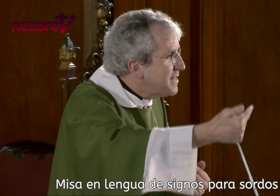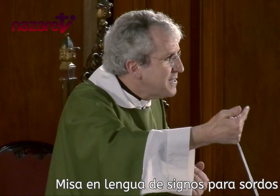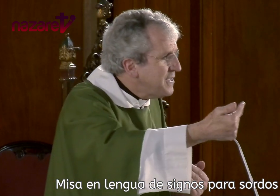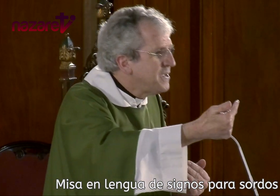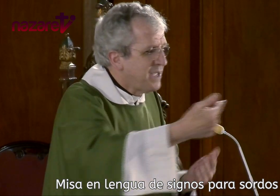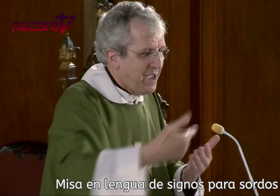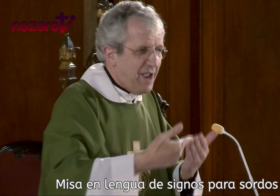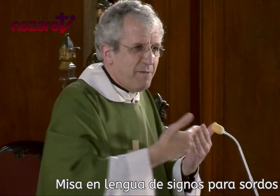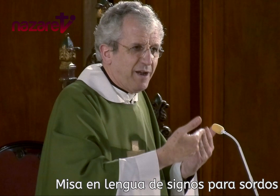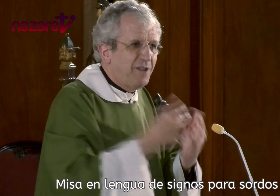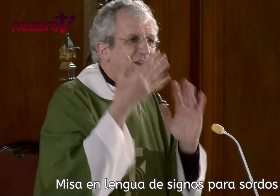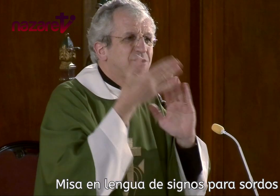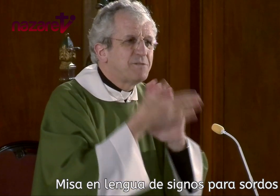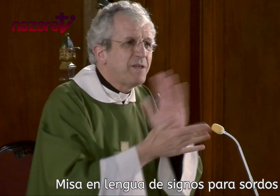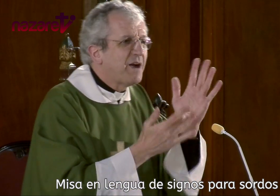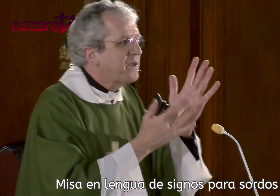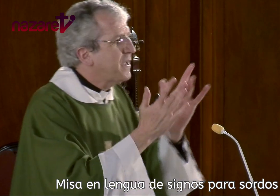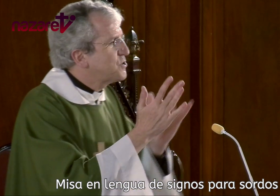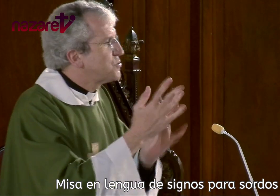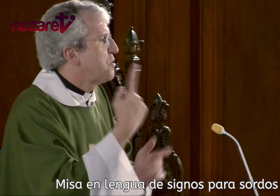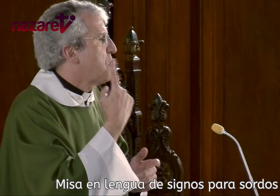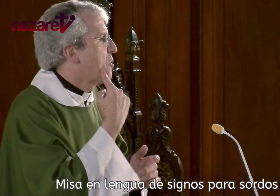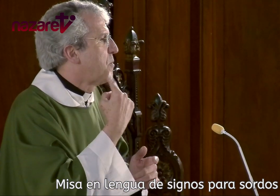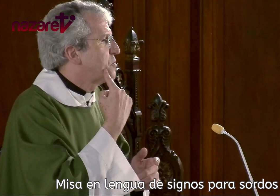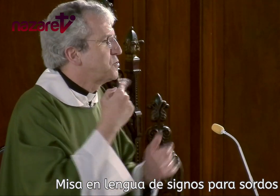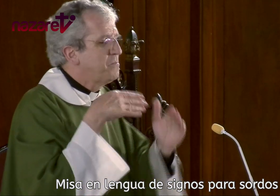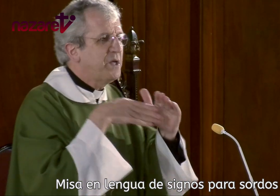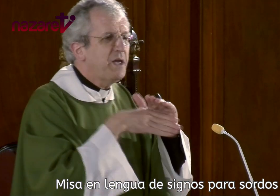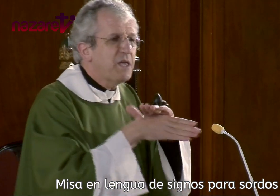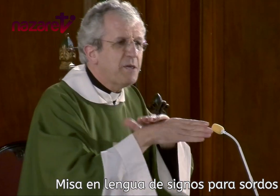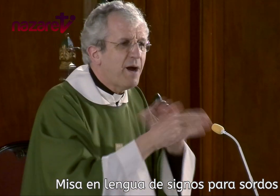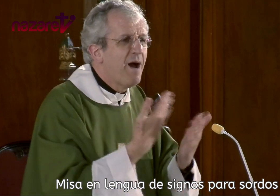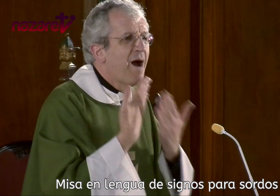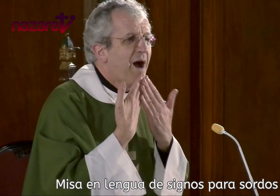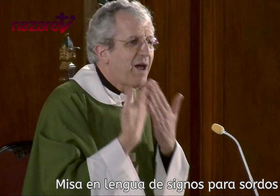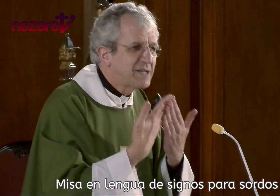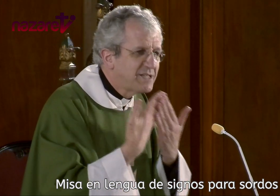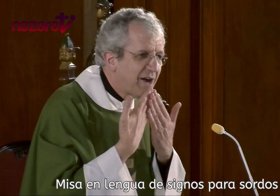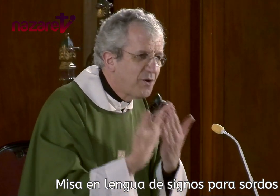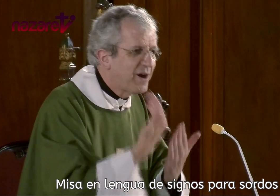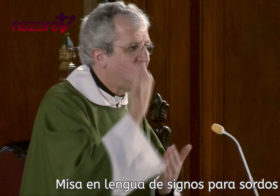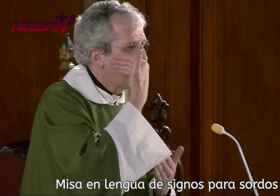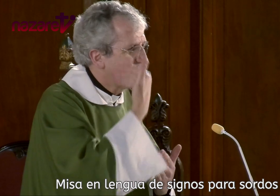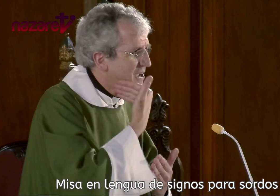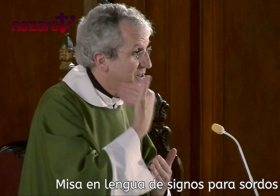el evangelio nos explica que jesús como costumbre iba a la sinagoga los sábados